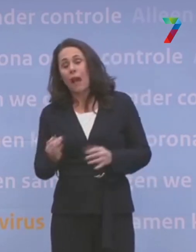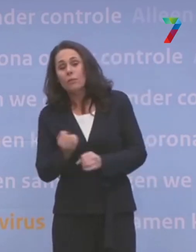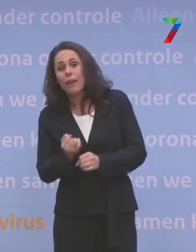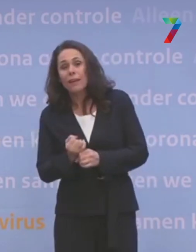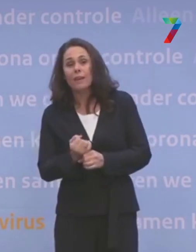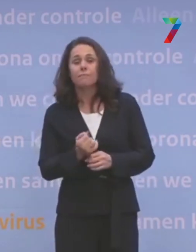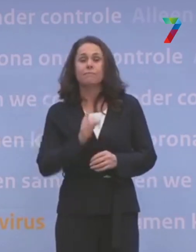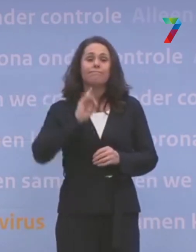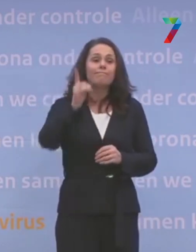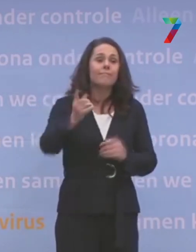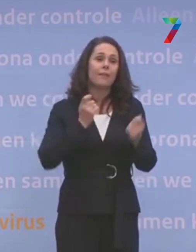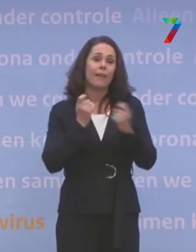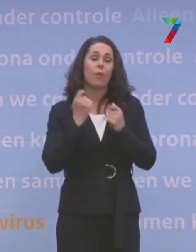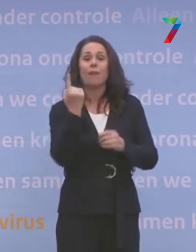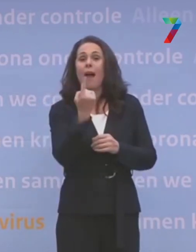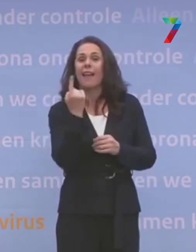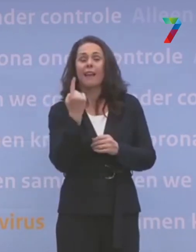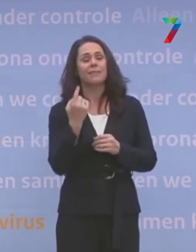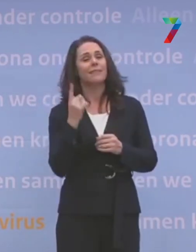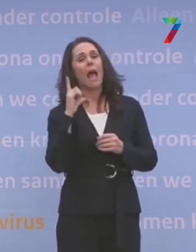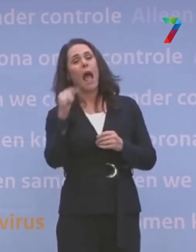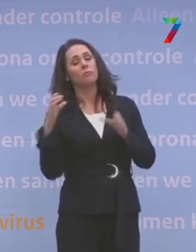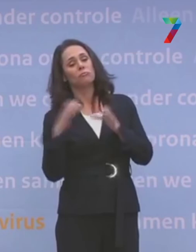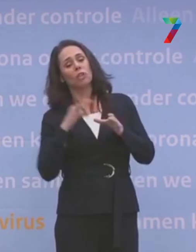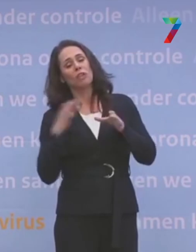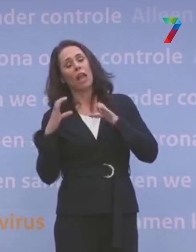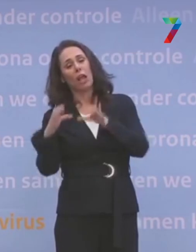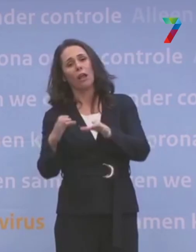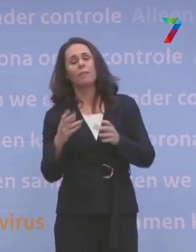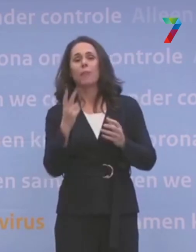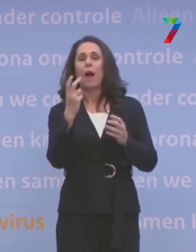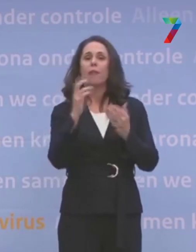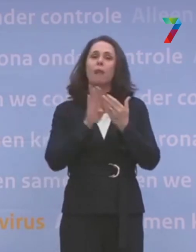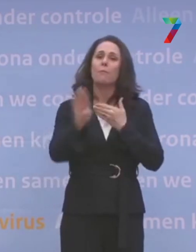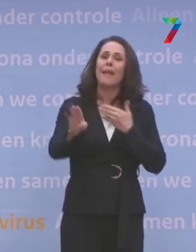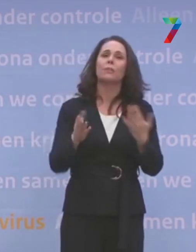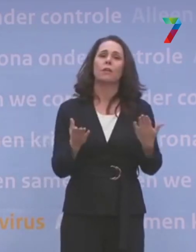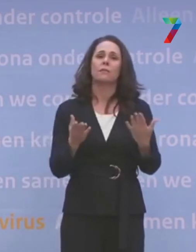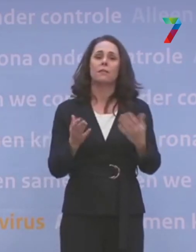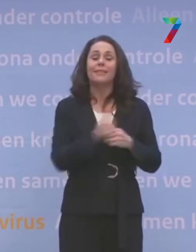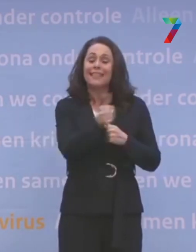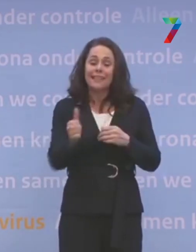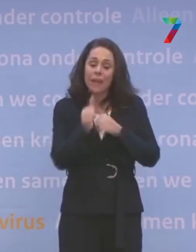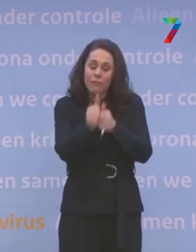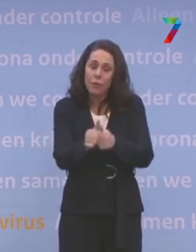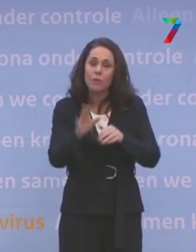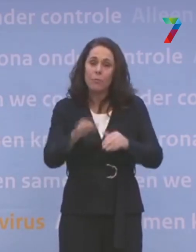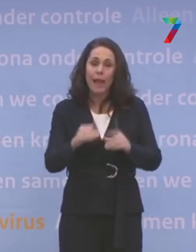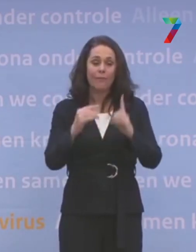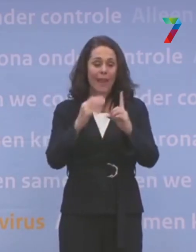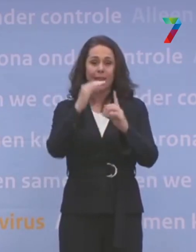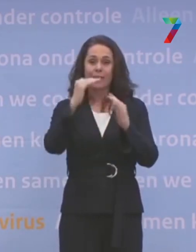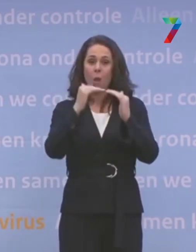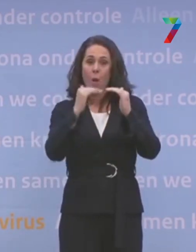te doen. Daar ook afstand te houden. Al die zaken, naarmate we ons daar beter aan houden, is die verspreiding waarschijnlijk onder die 1. Maar doen we dat minder